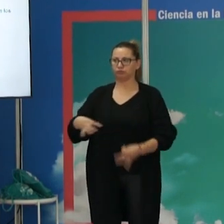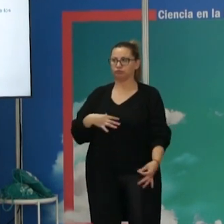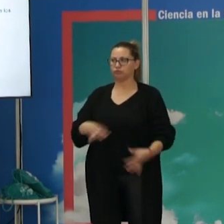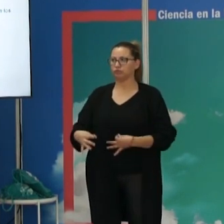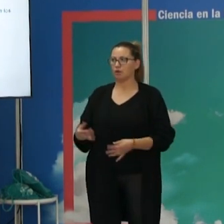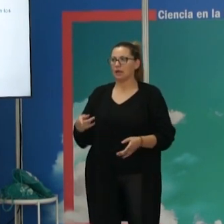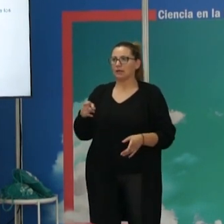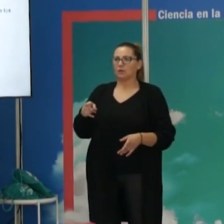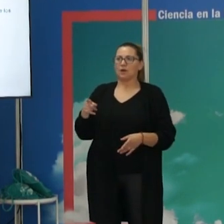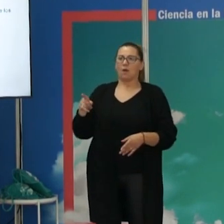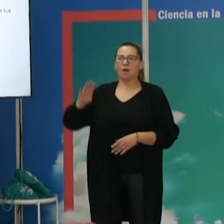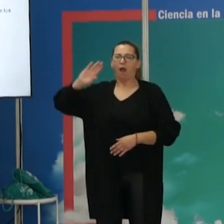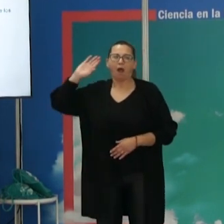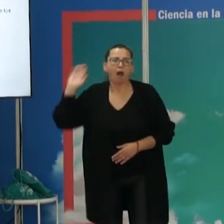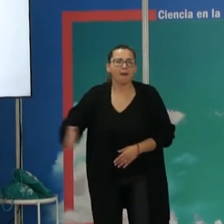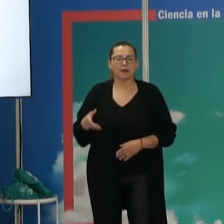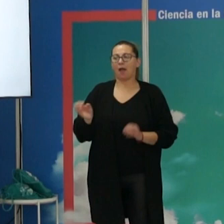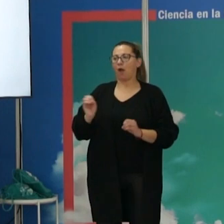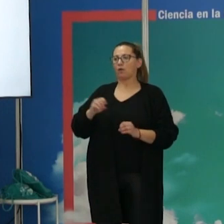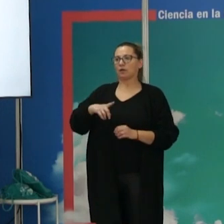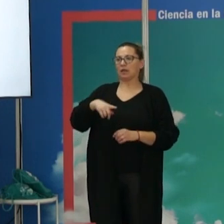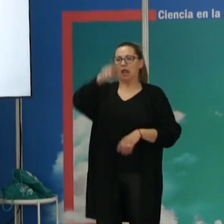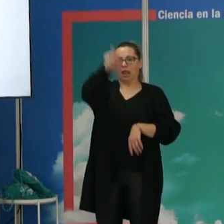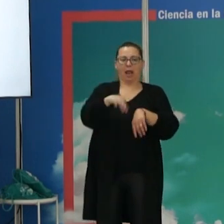la amenaza o la posibilidad de ser acusado de homicidio.